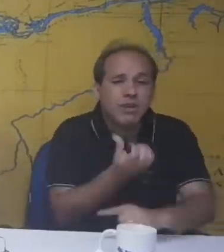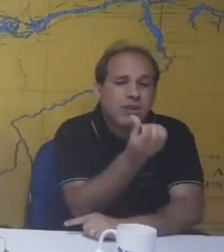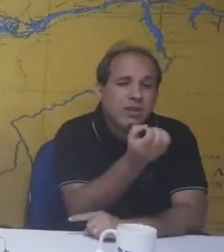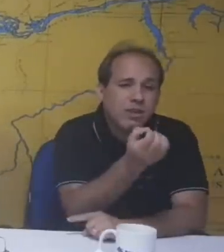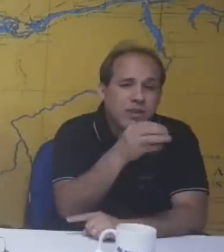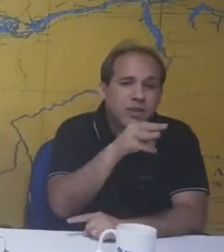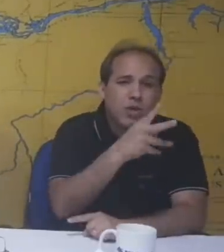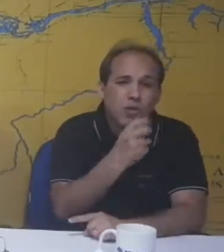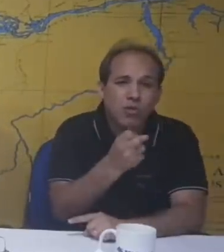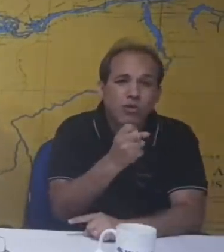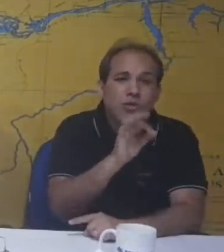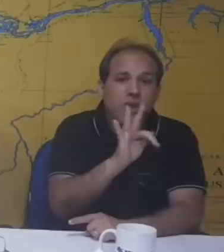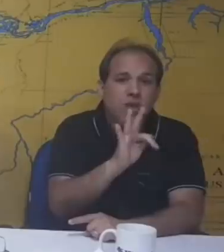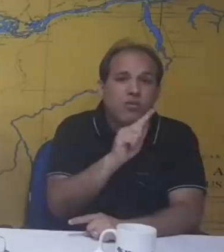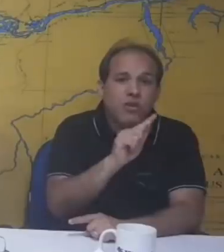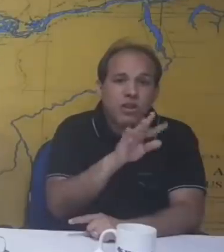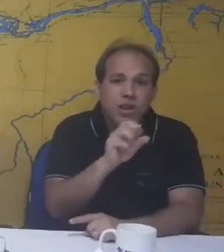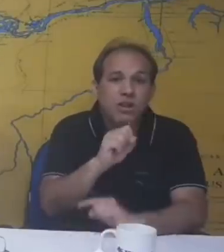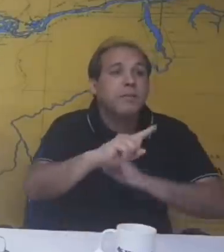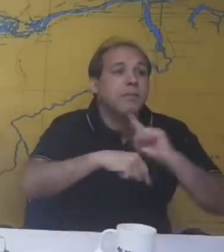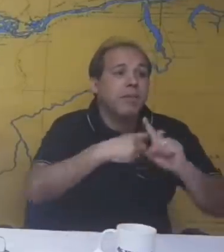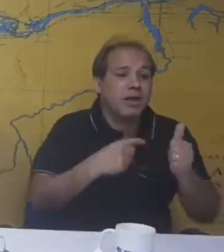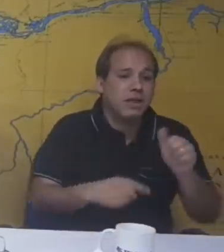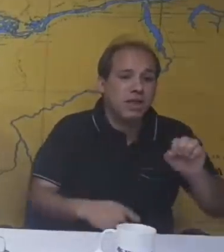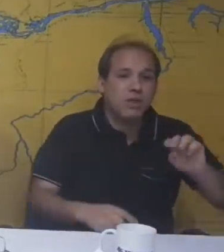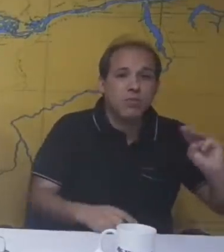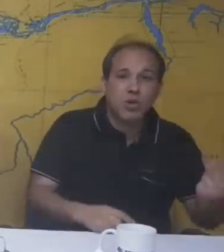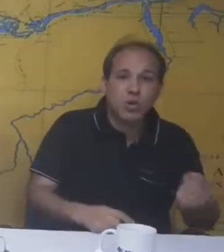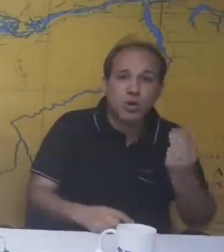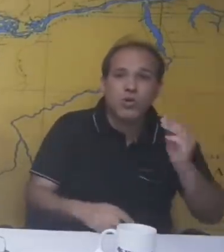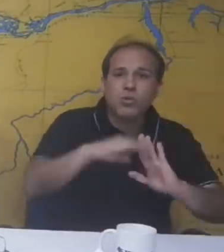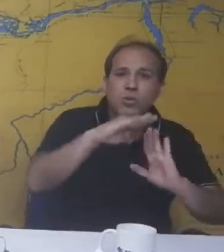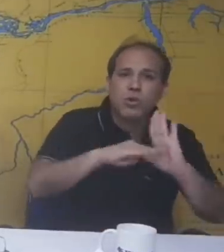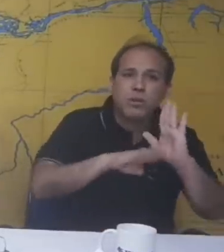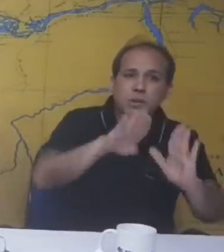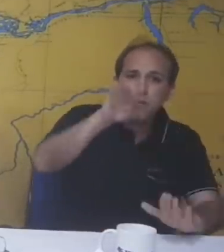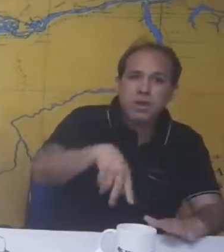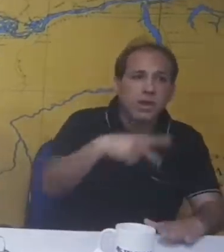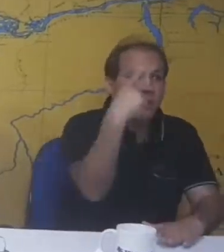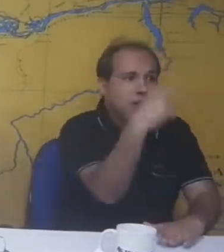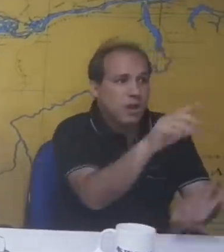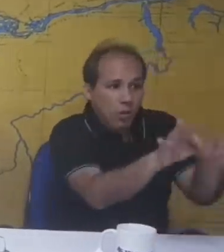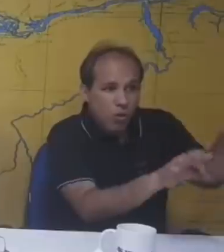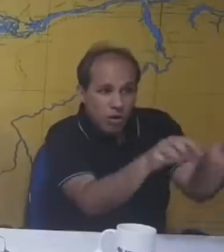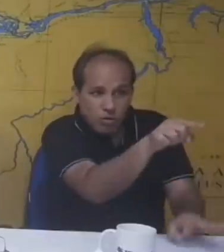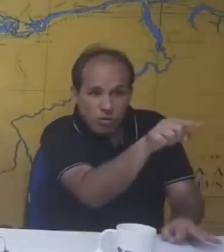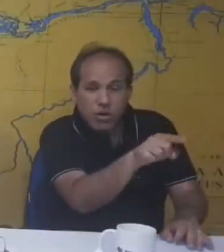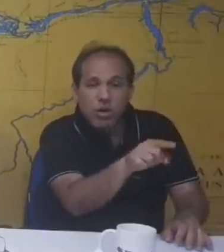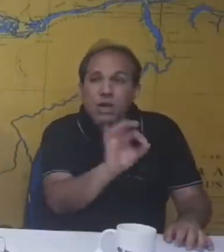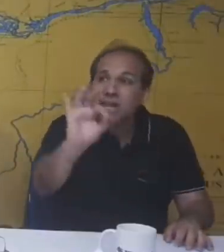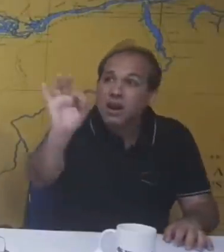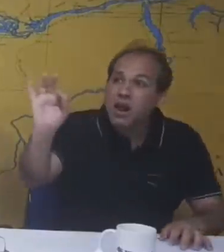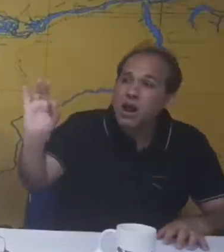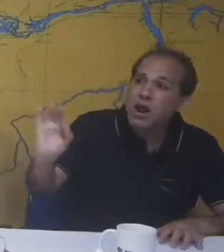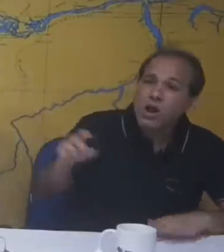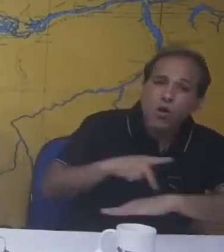60 milhões do FGTS e 10 milhões do Programa do Bem, que o Bruno Bianco que organizou. Nenhum país